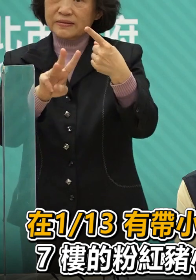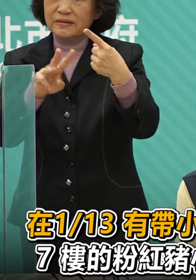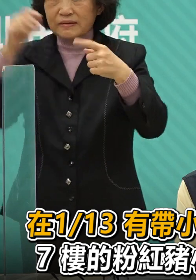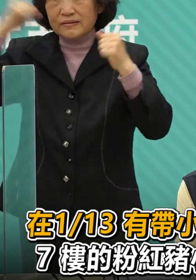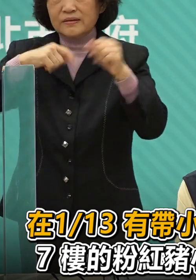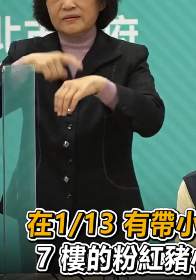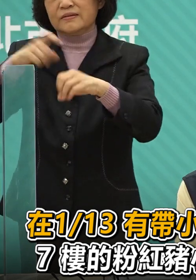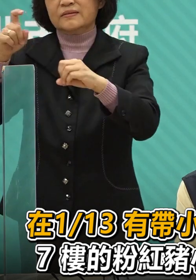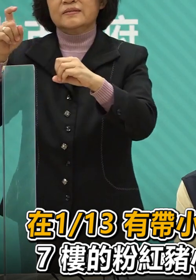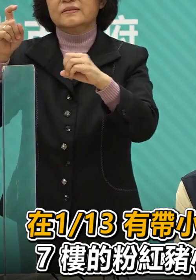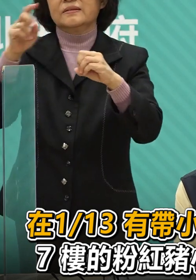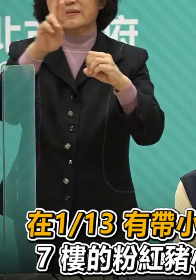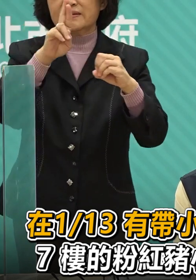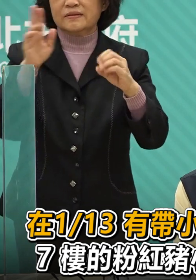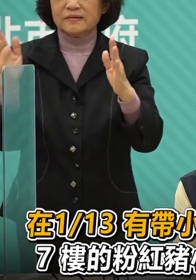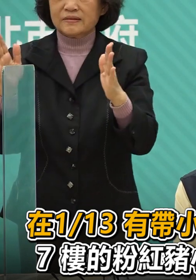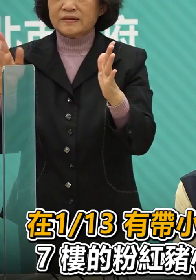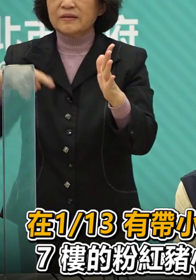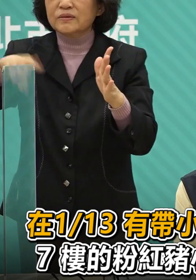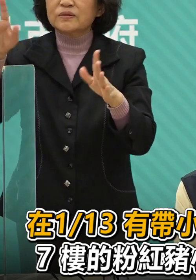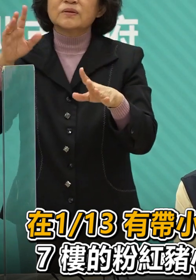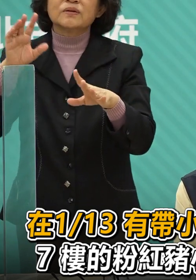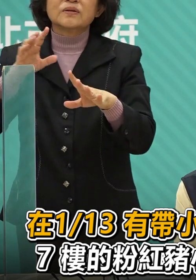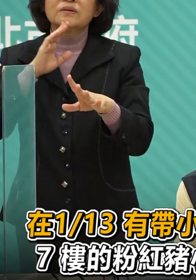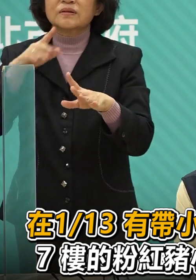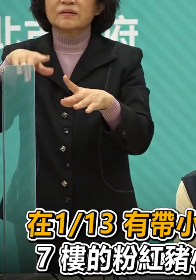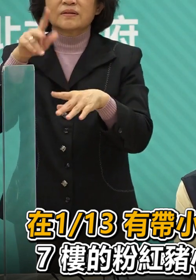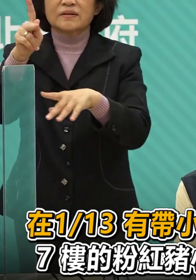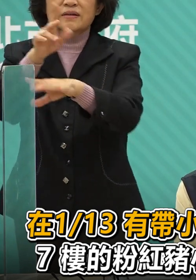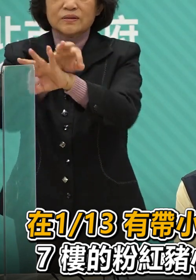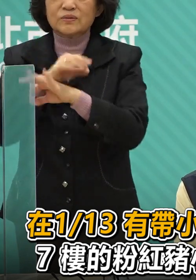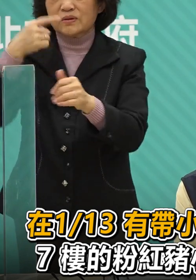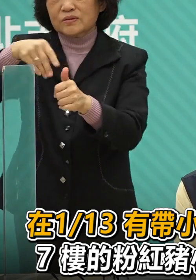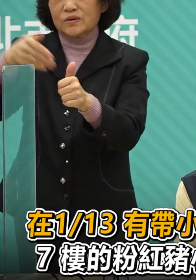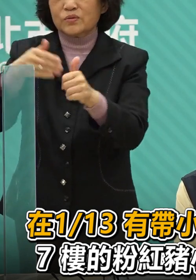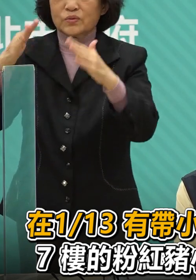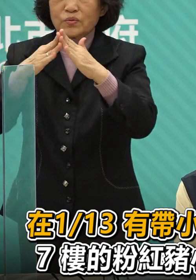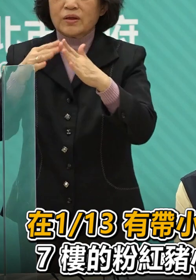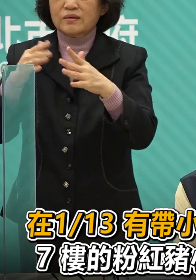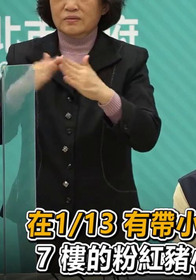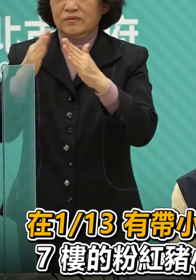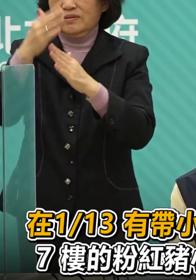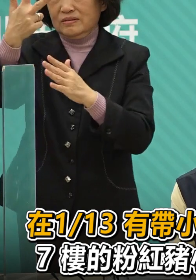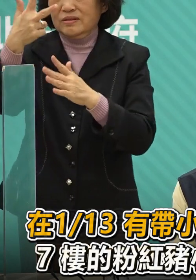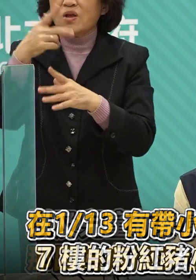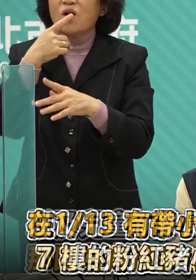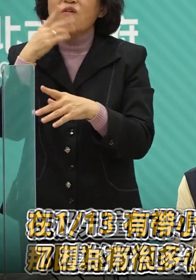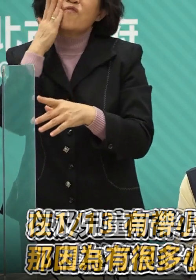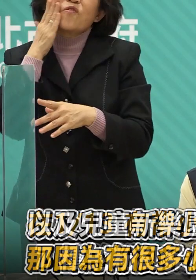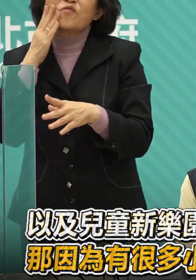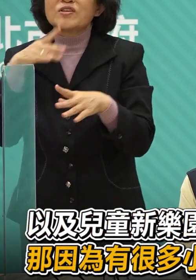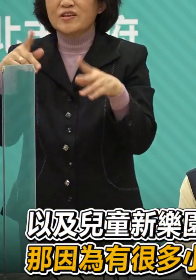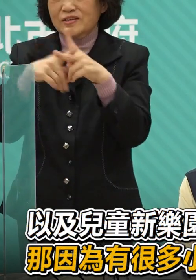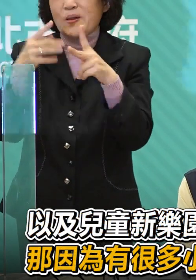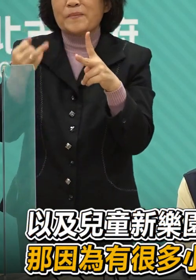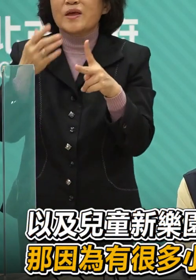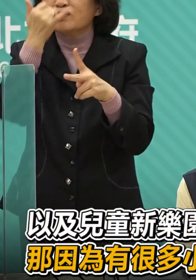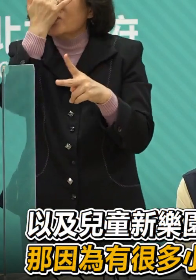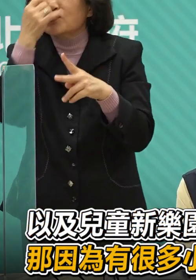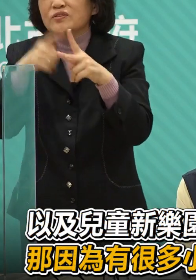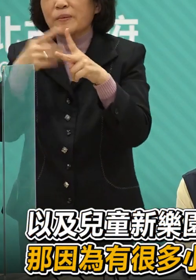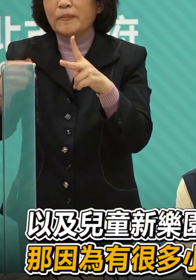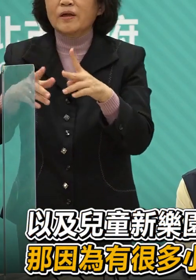上10点到12点，她到了国立台湾科学教育馆，那有在7楼的粉红猪小妹这边玩互动的特